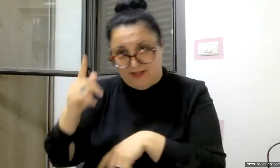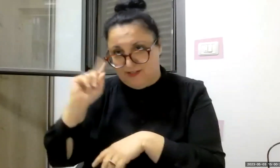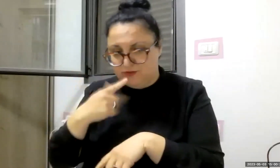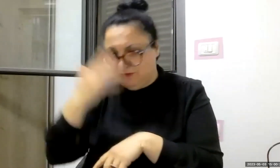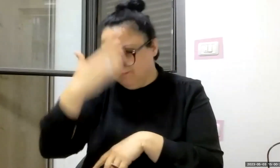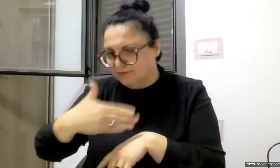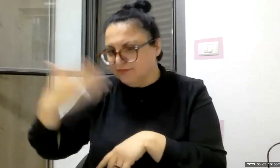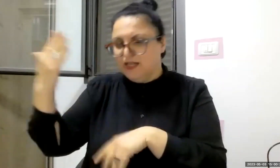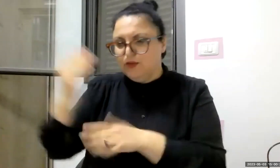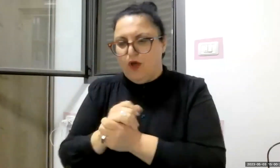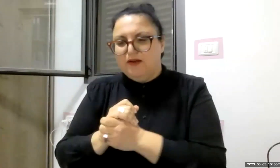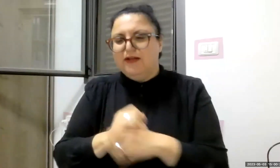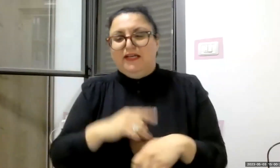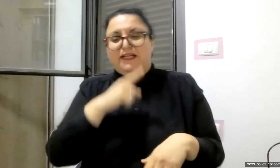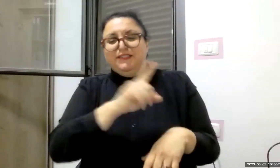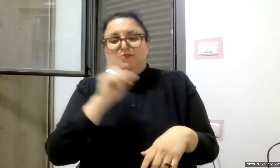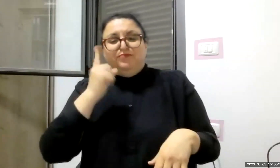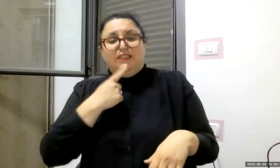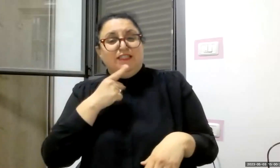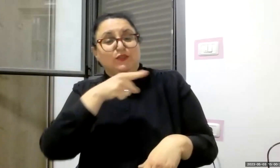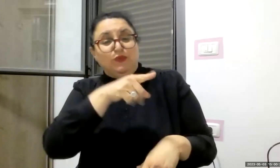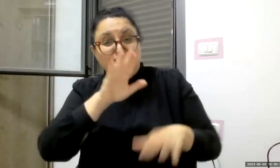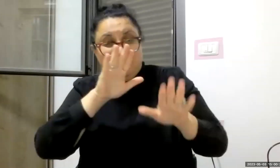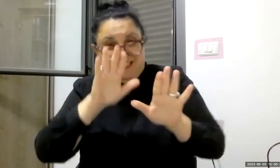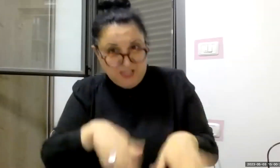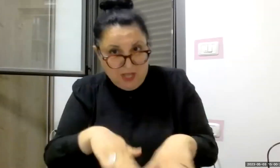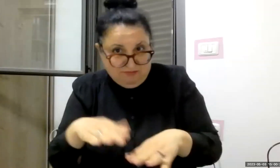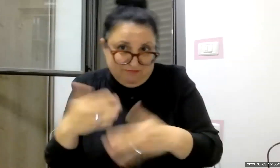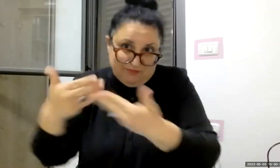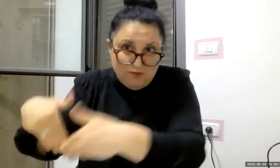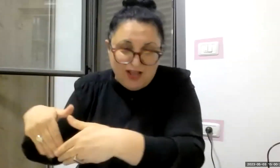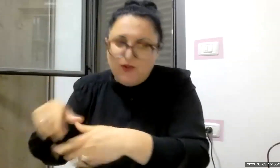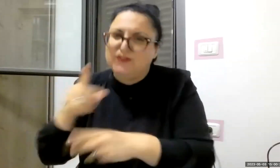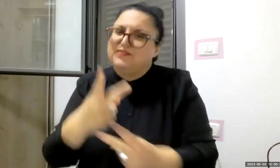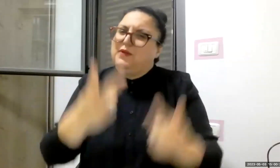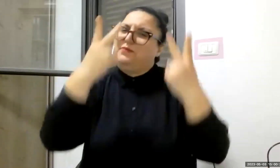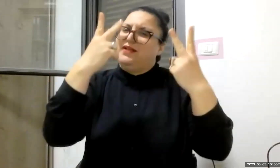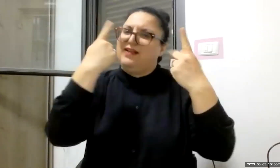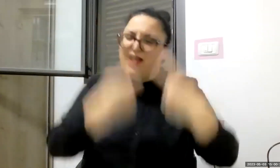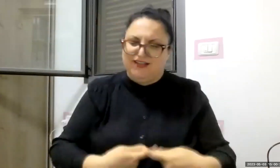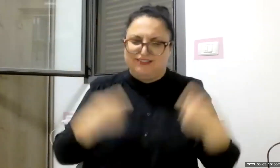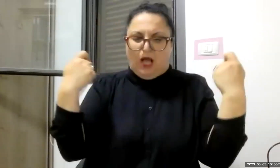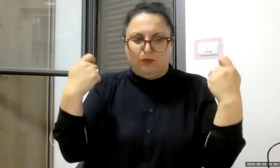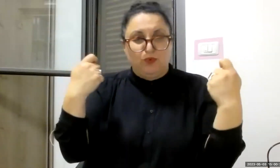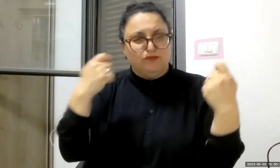לנצ' שהיא חוקרת חרשת ידועה. גם כמוגבלות,